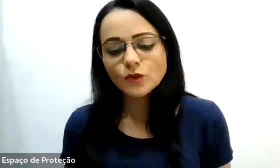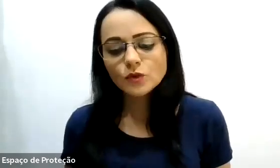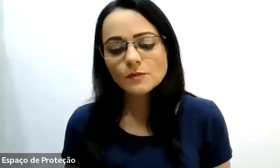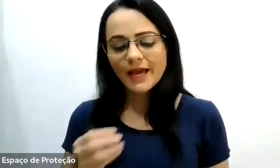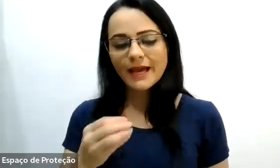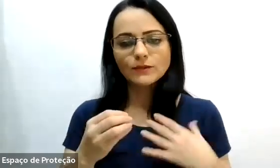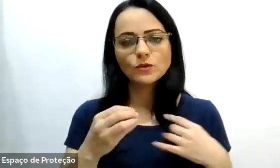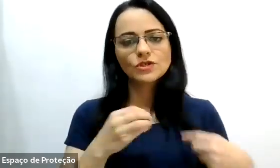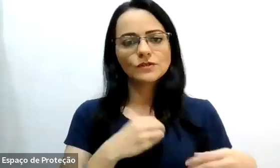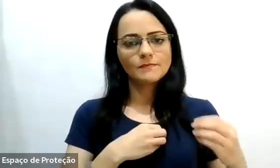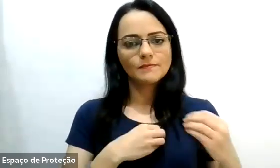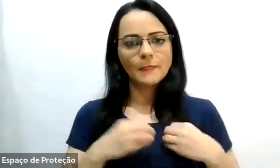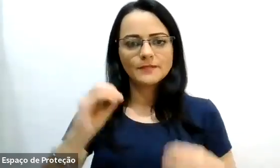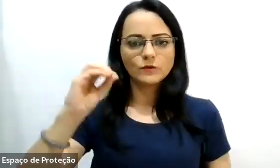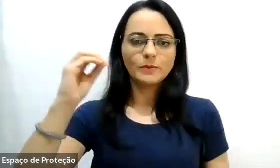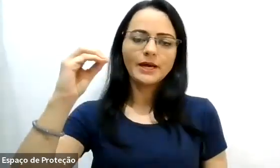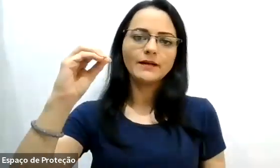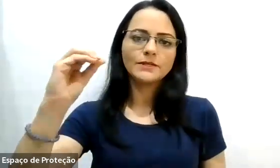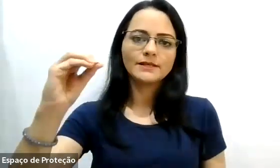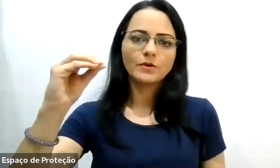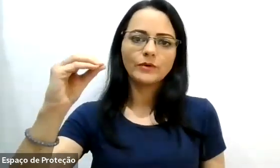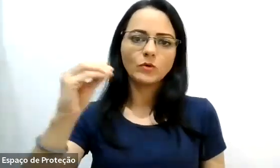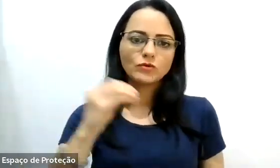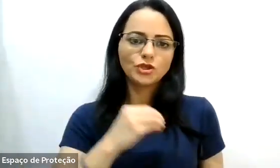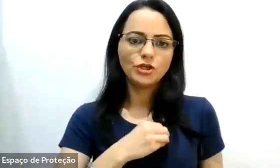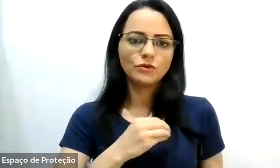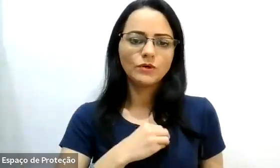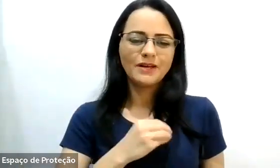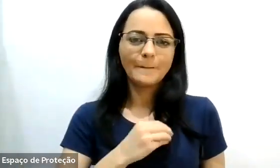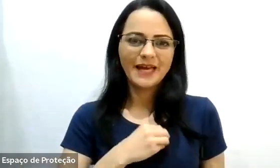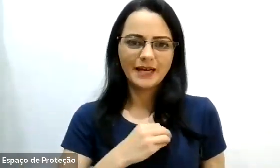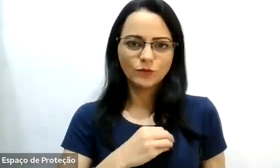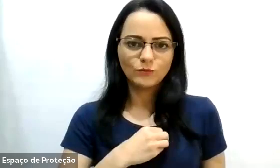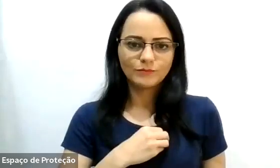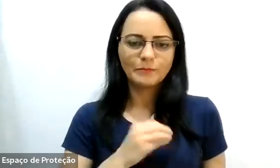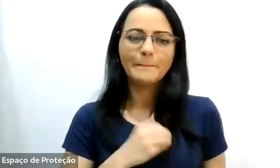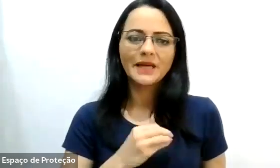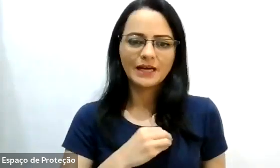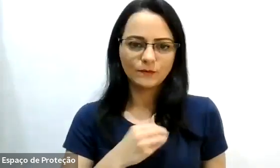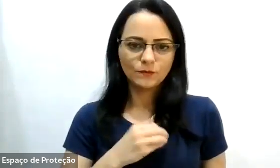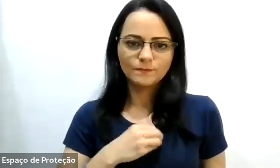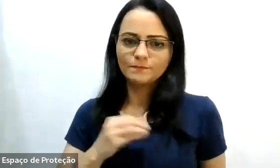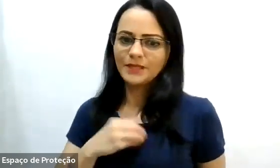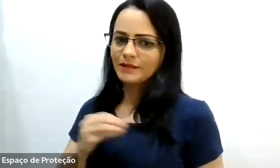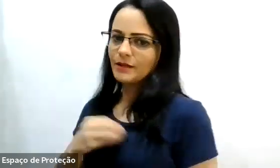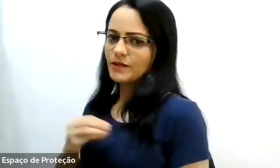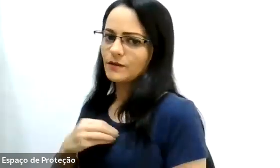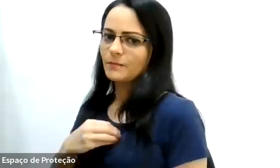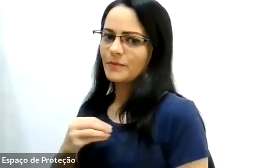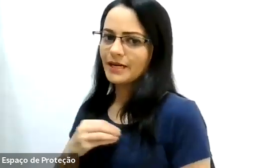dos pecados, sinal de pecado, essa mão em montinho, pecado, pecado, batendo aqui, ó,